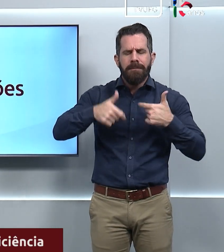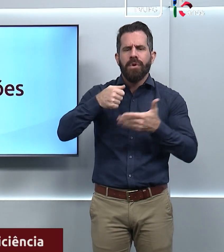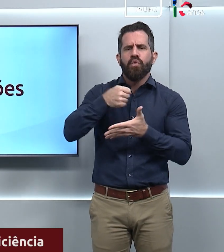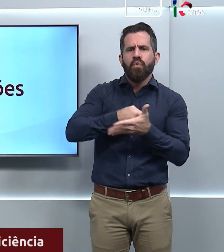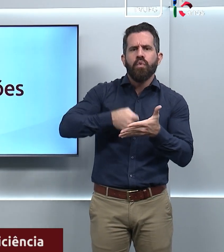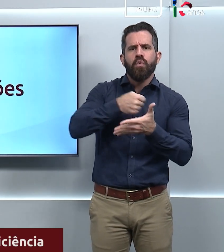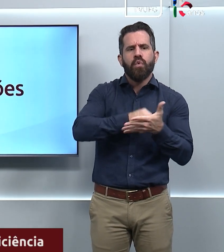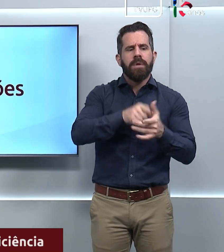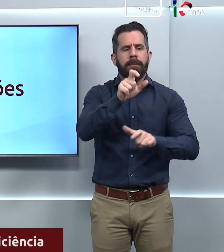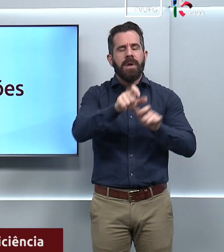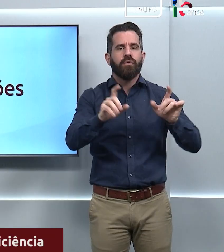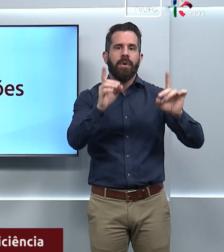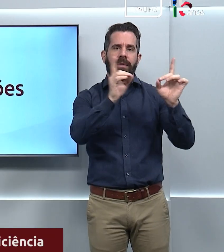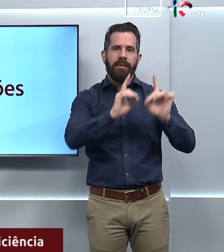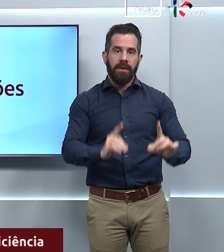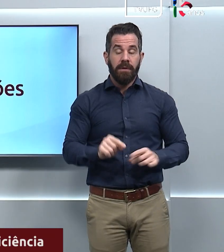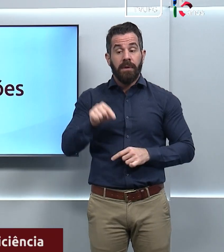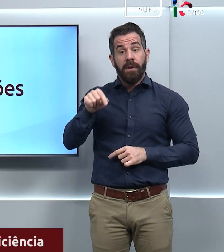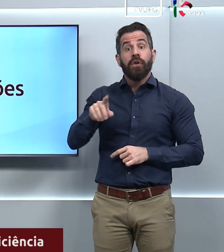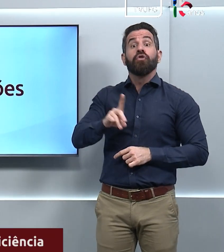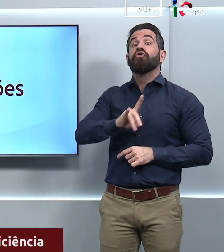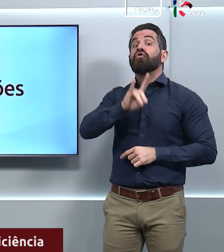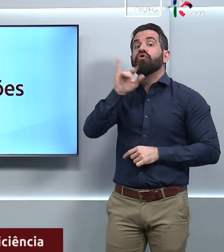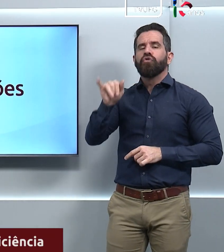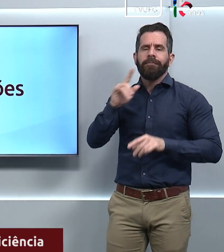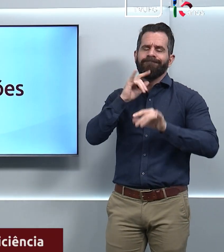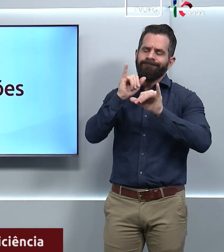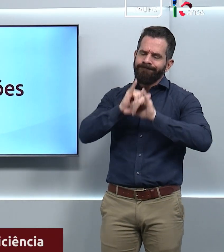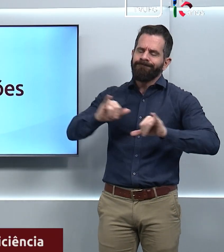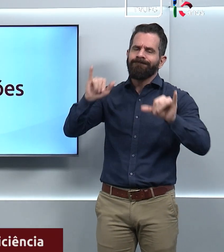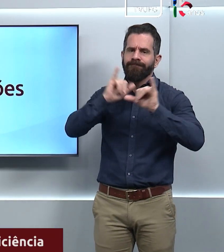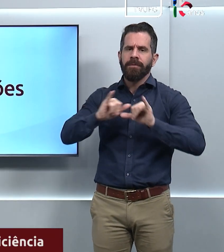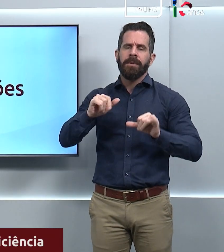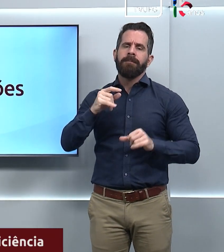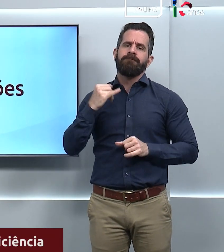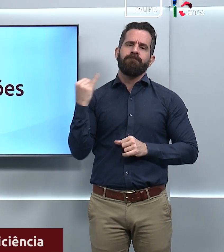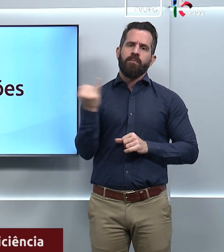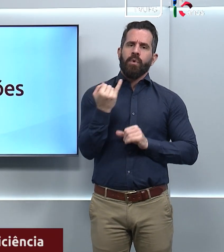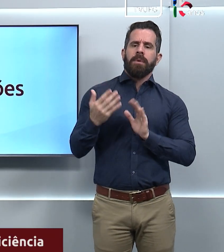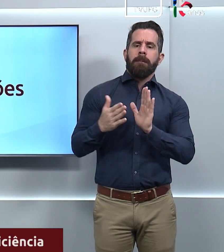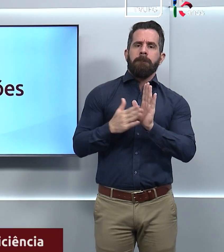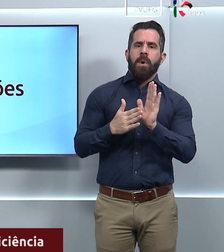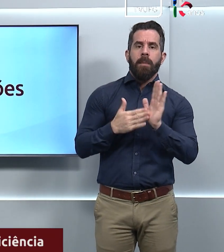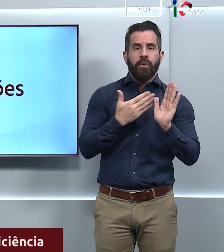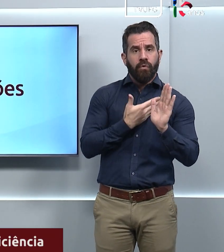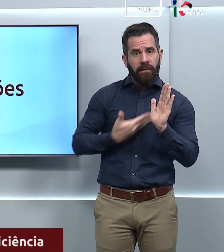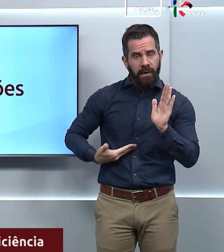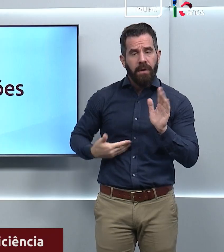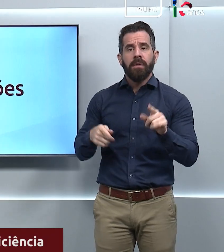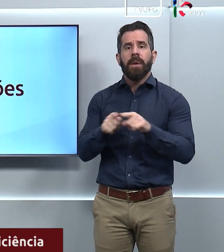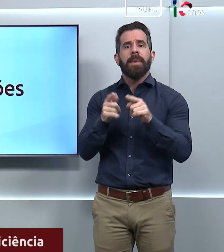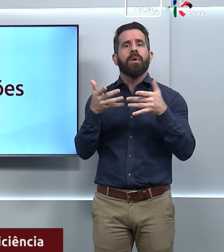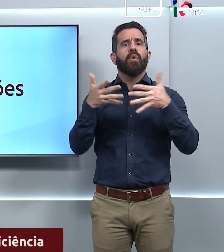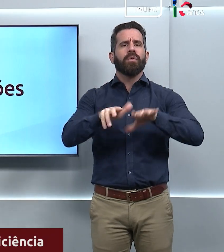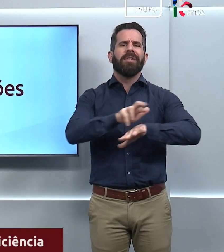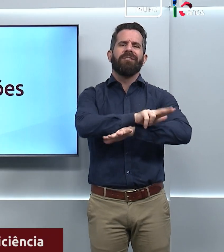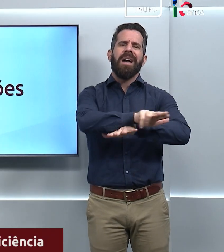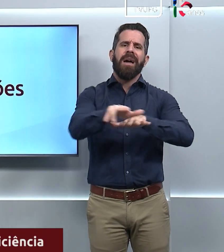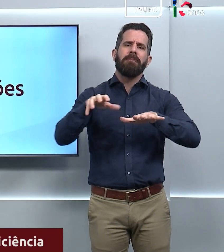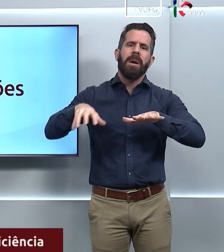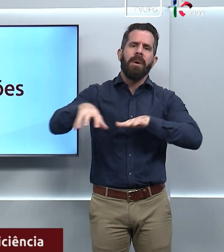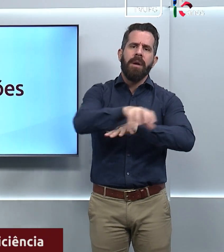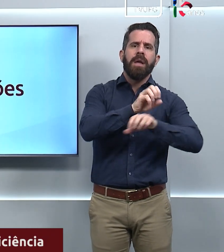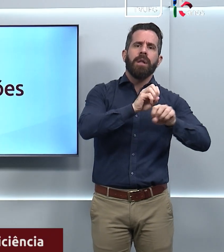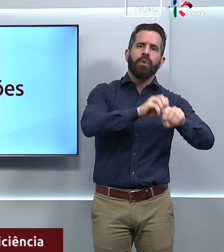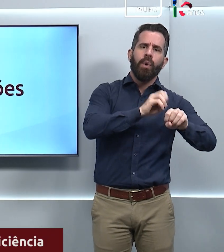a importância de políticas públicas e medidas para a inclusão em diferentes áreas, como educação,